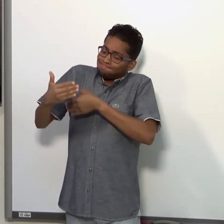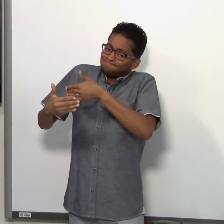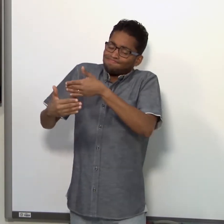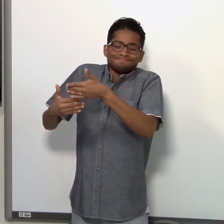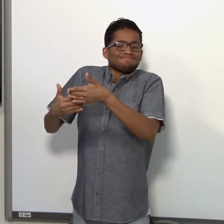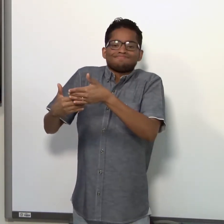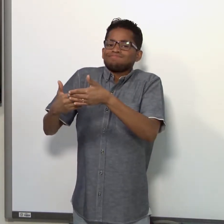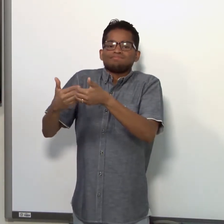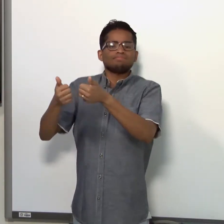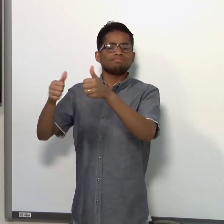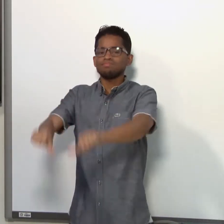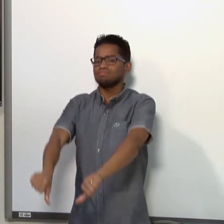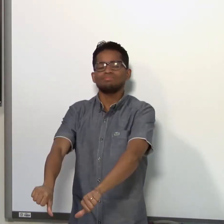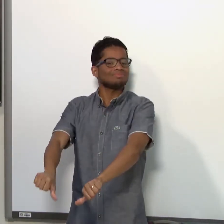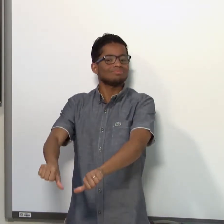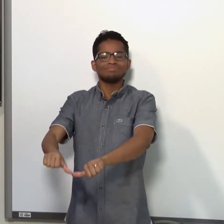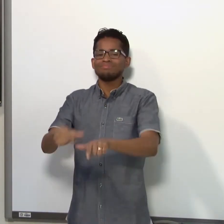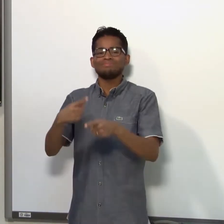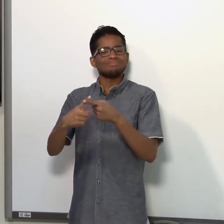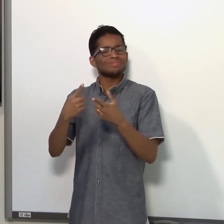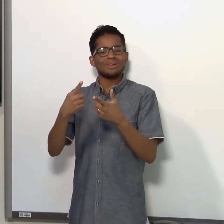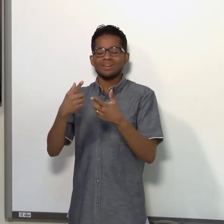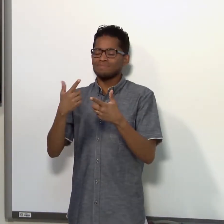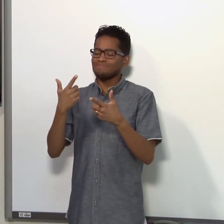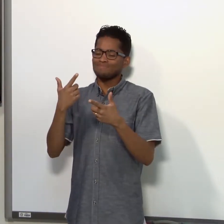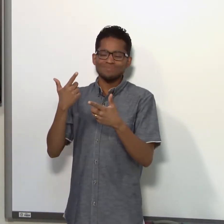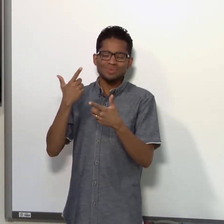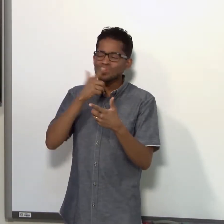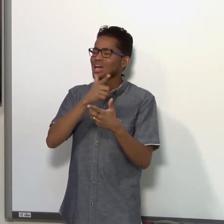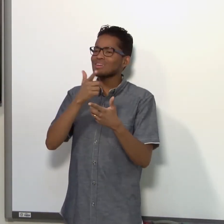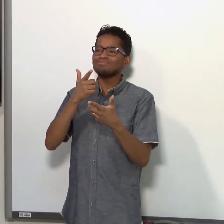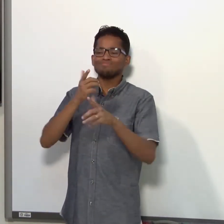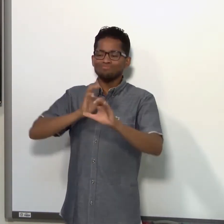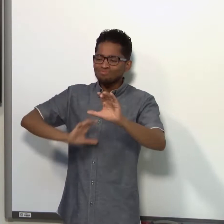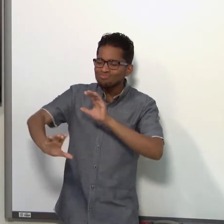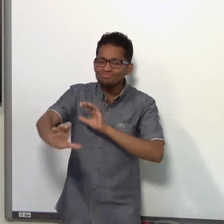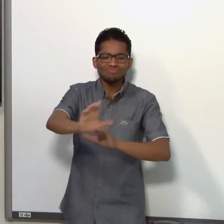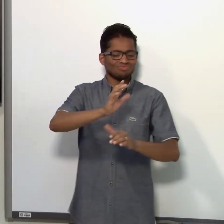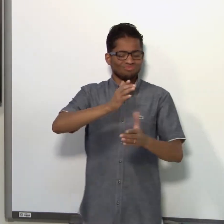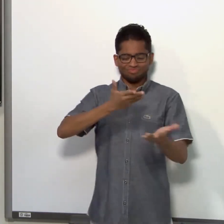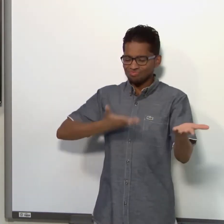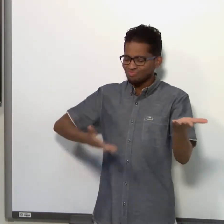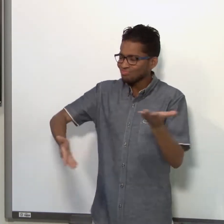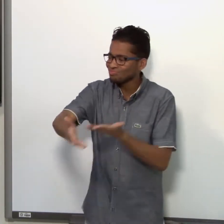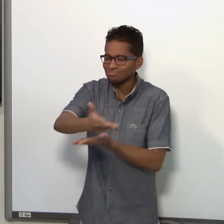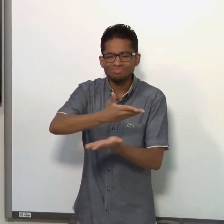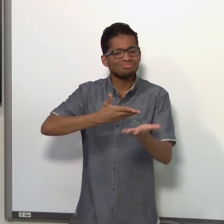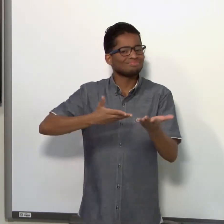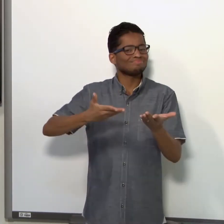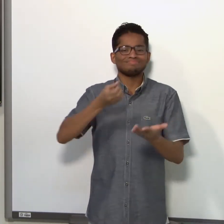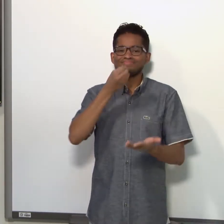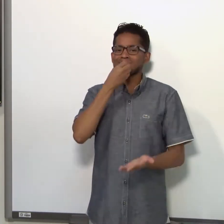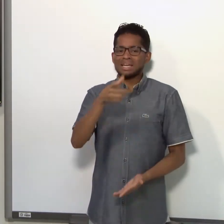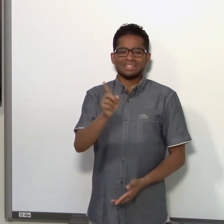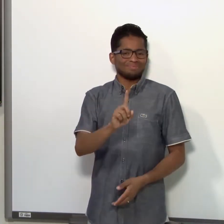surdo. Então, a comunicação total não favorece o desenvolvimento, não. Não favorece uma boa comunicação.